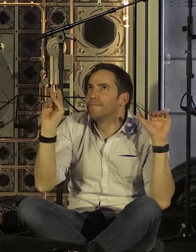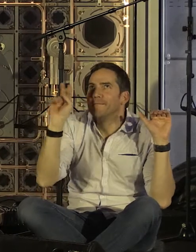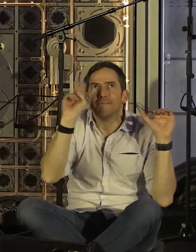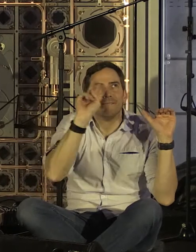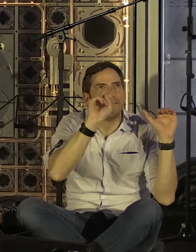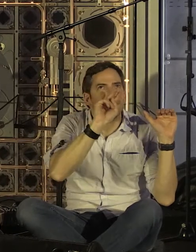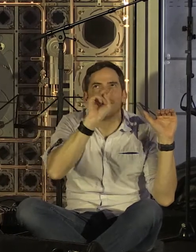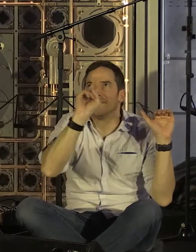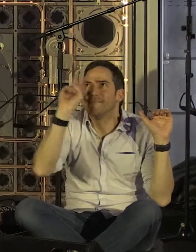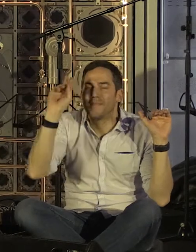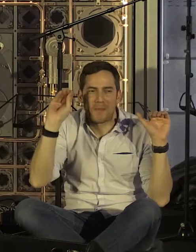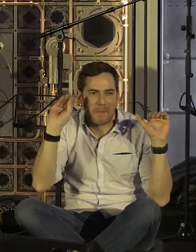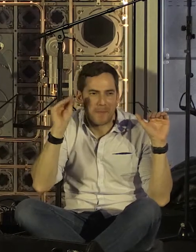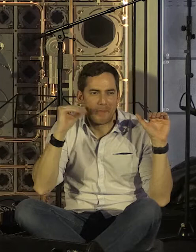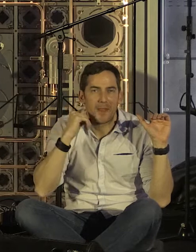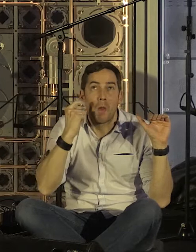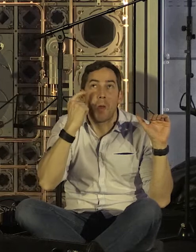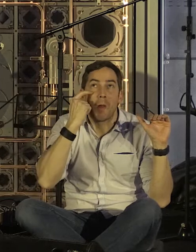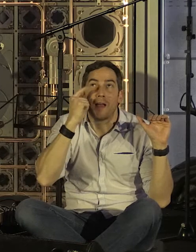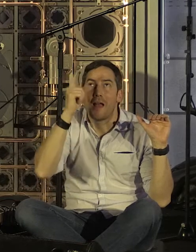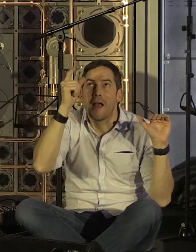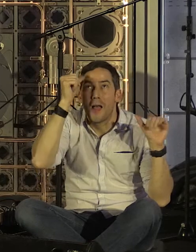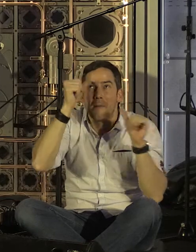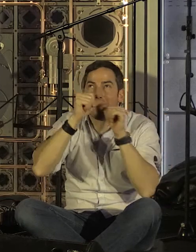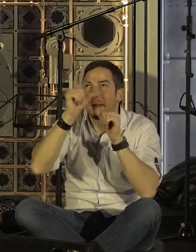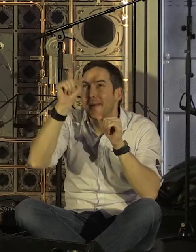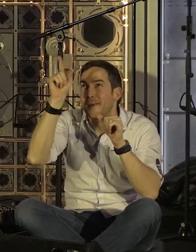Regarde, voilà. Regarde, tu vois, c'est là.